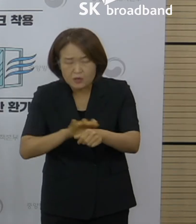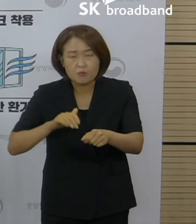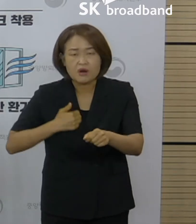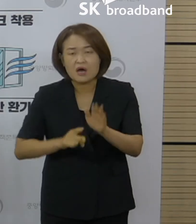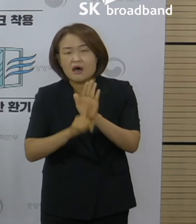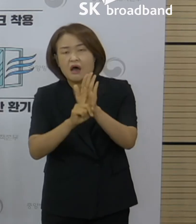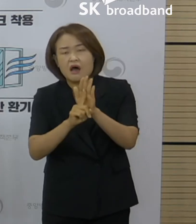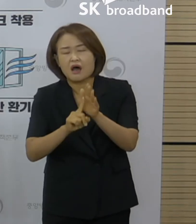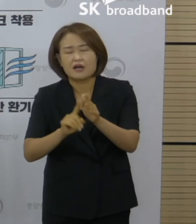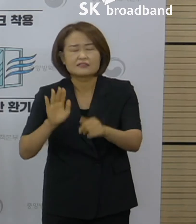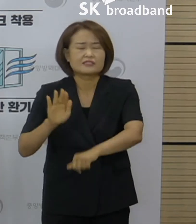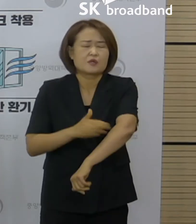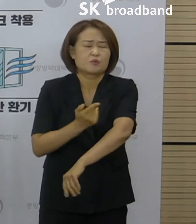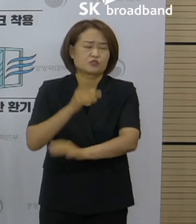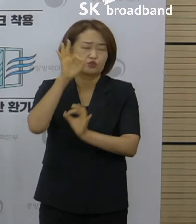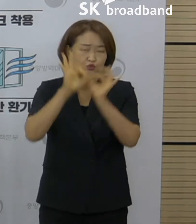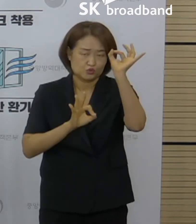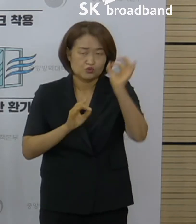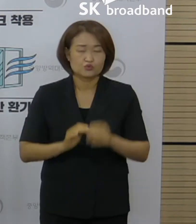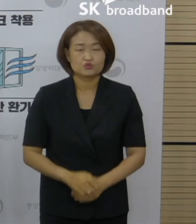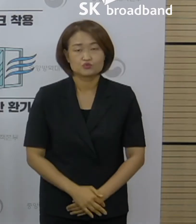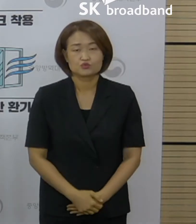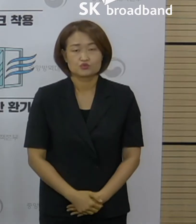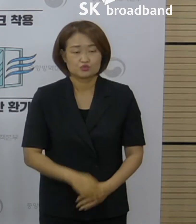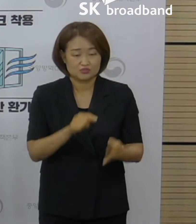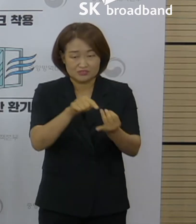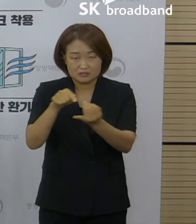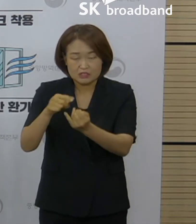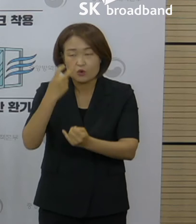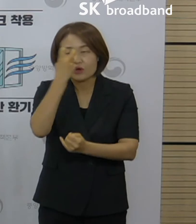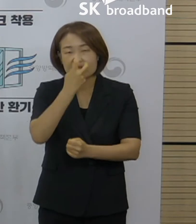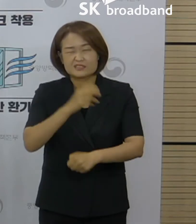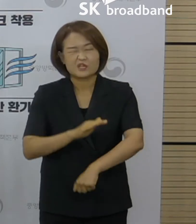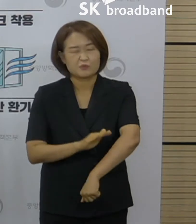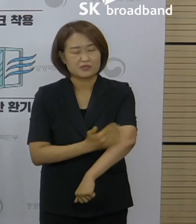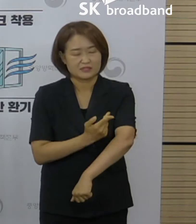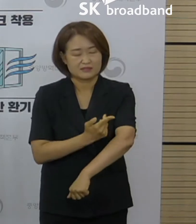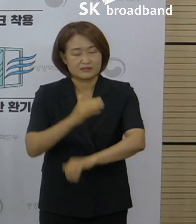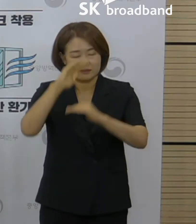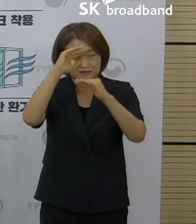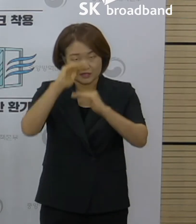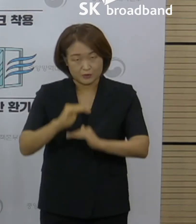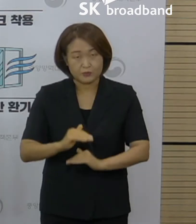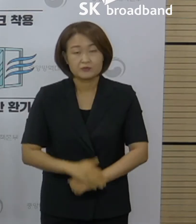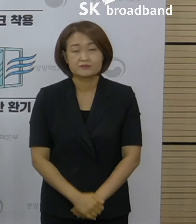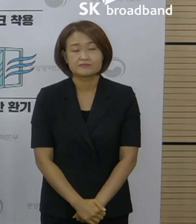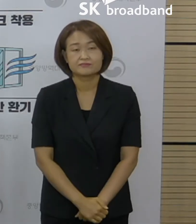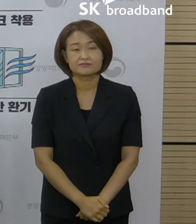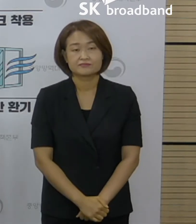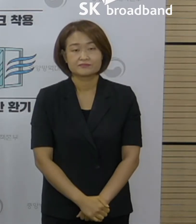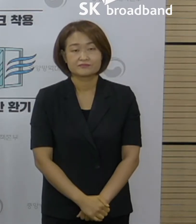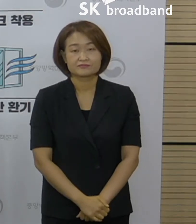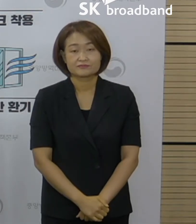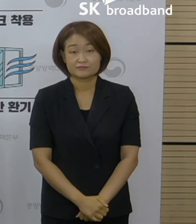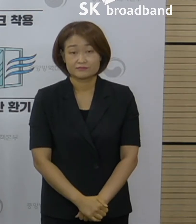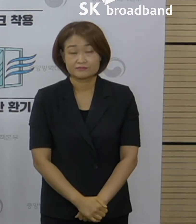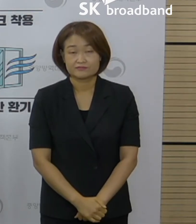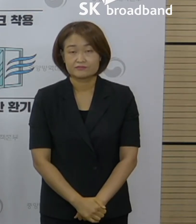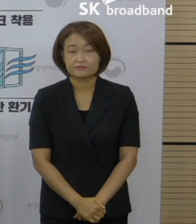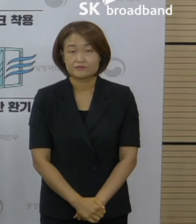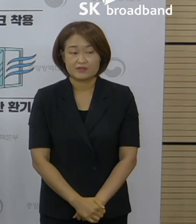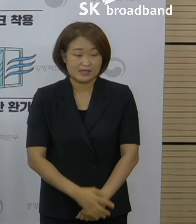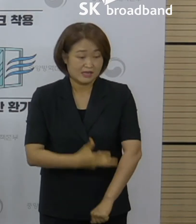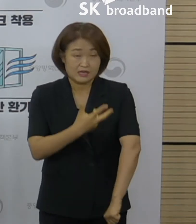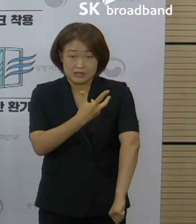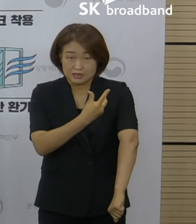이탈된 사료 등 이런 대부분이 관리 부주의에 따른 것입니다. 이에 따라서 질병청은